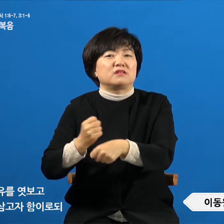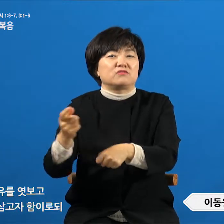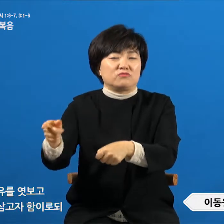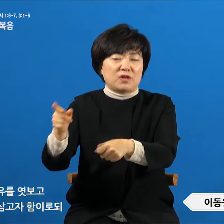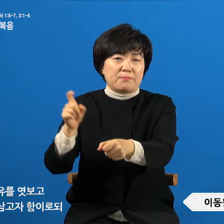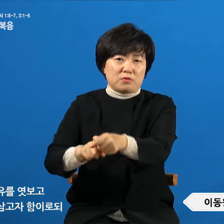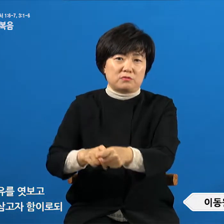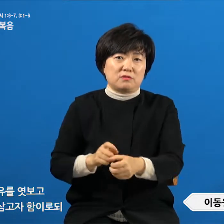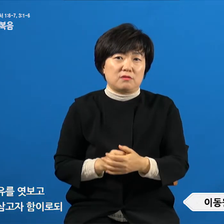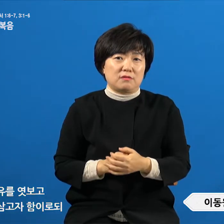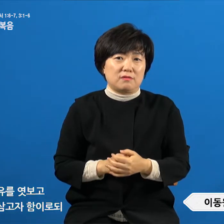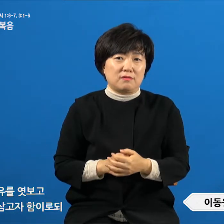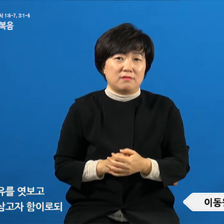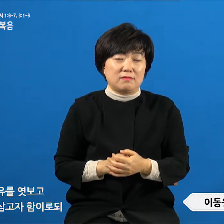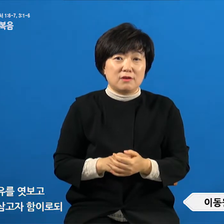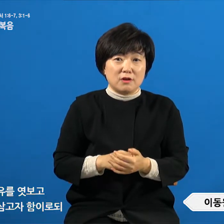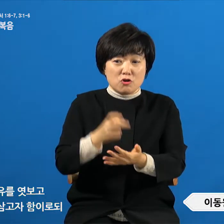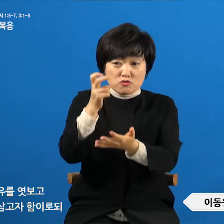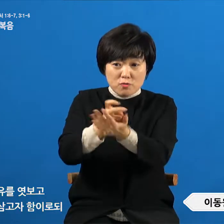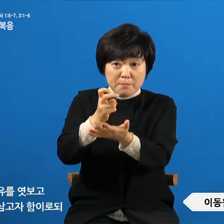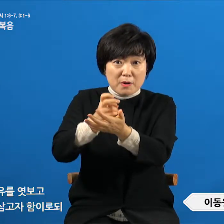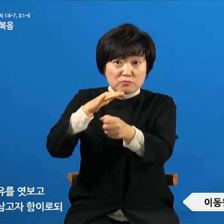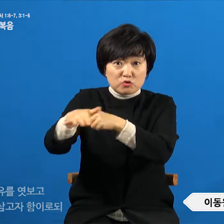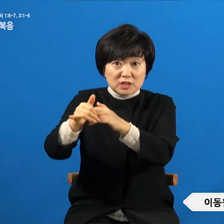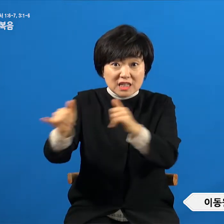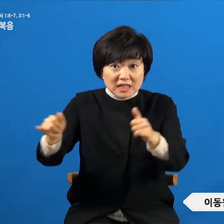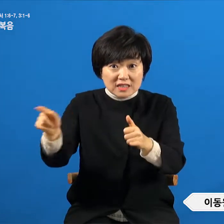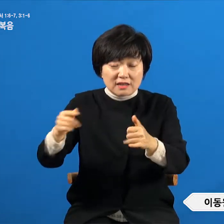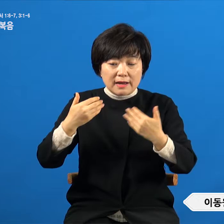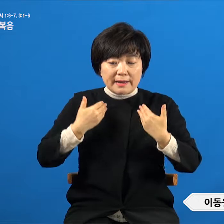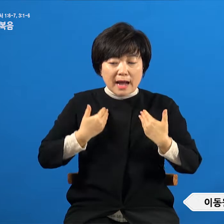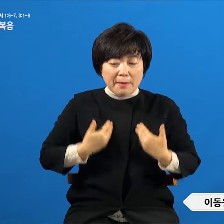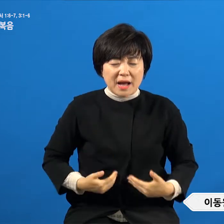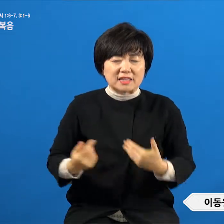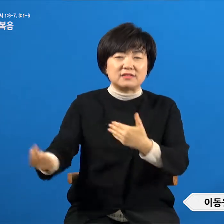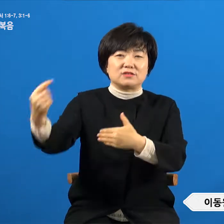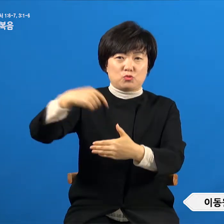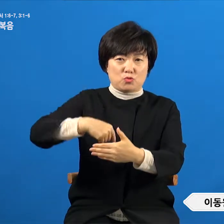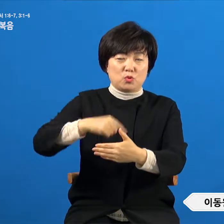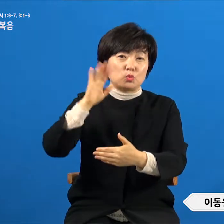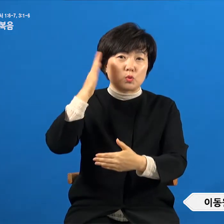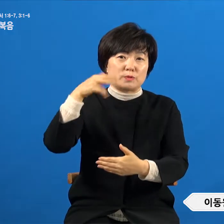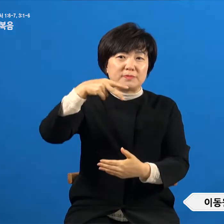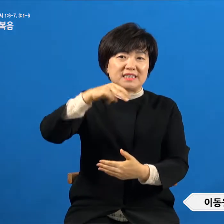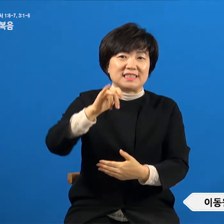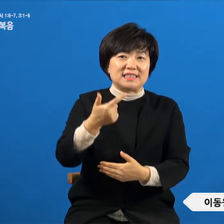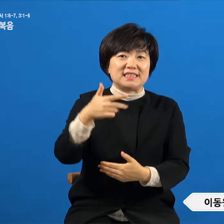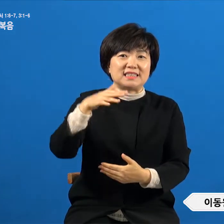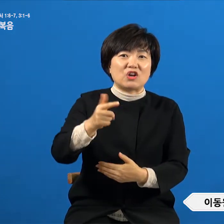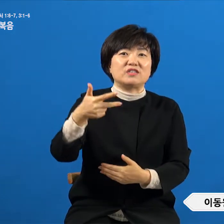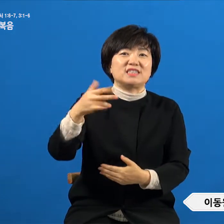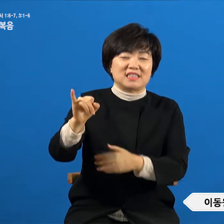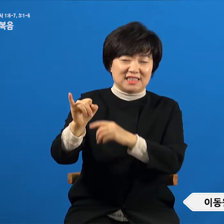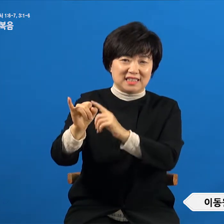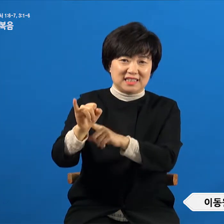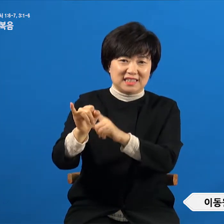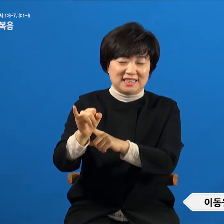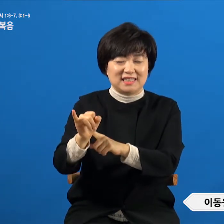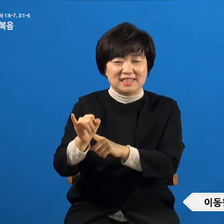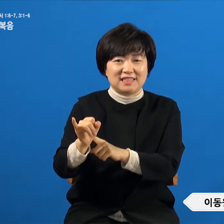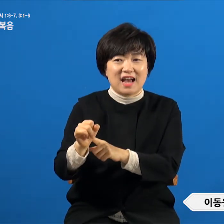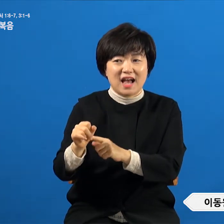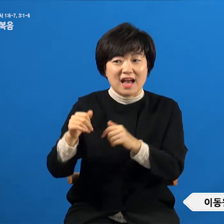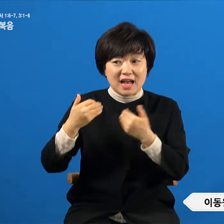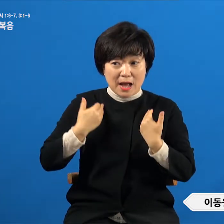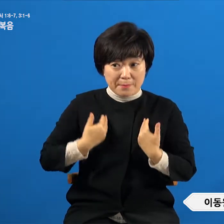들어온 형제들, 가만히 들어온, 요즘 신천지가 가만히 교회들을 들어온다고 그래요. 옆에 있는 분들에게